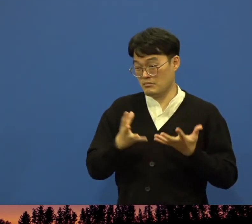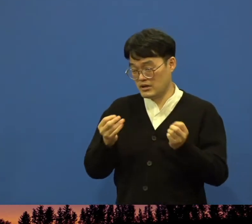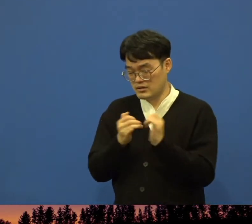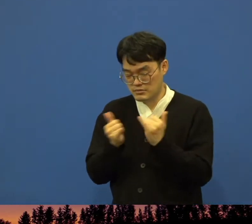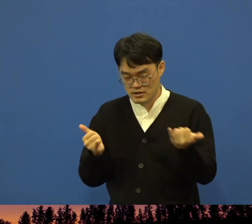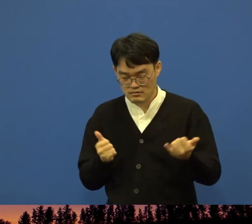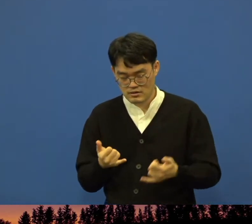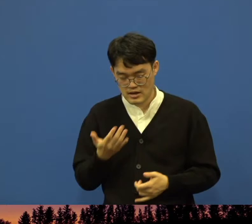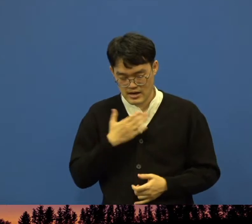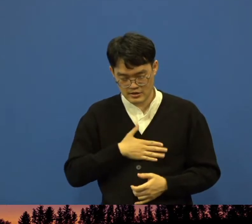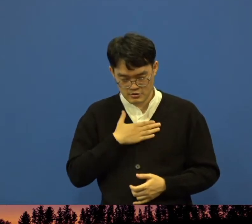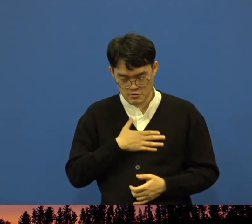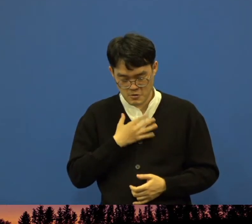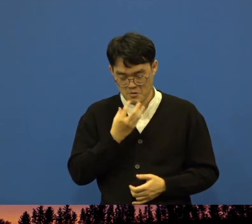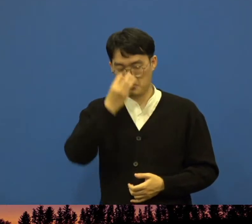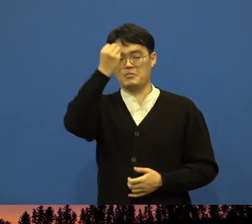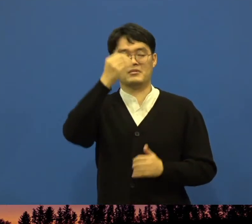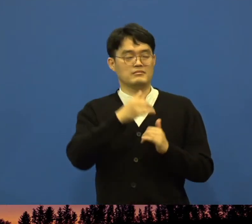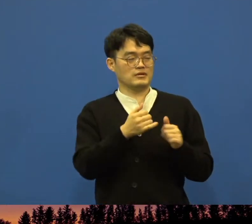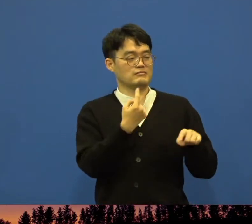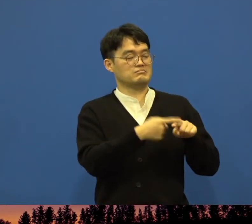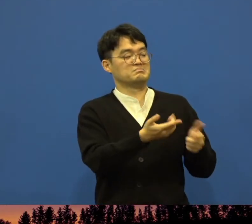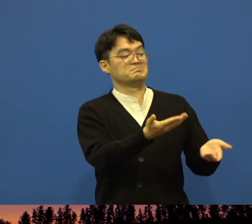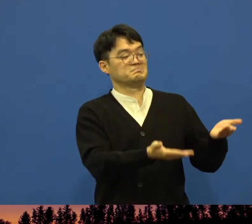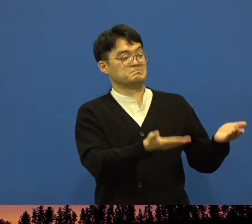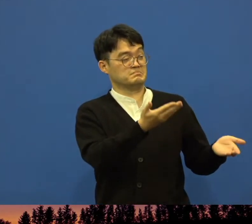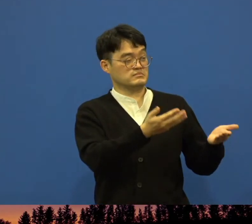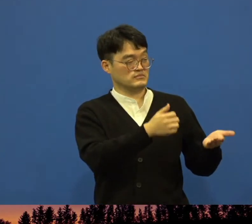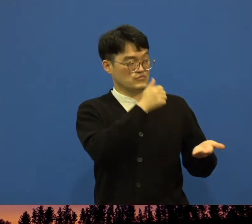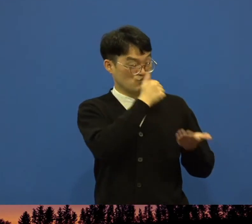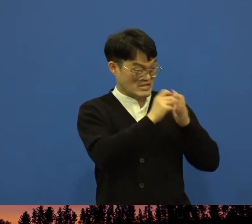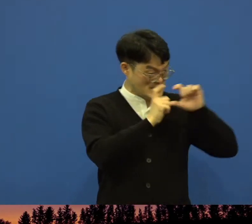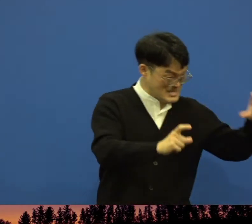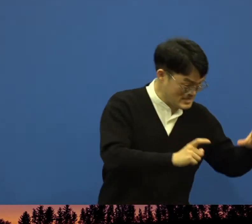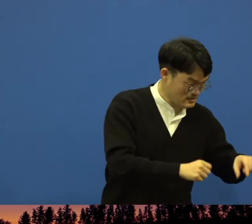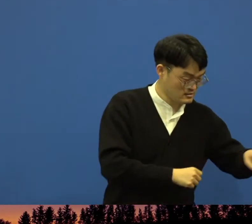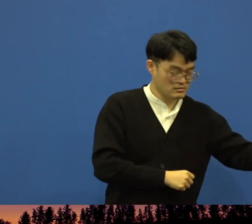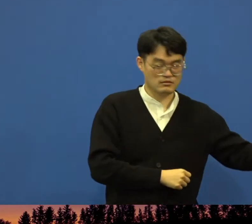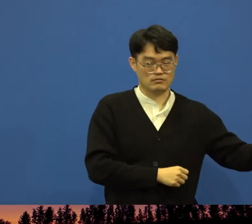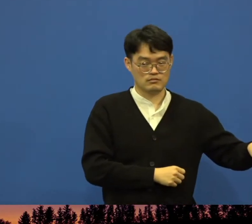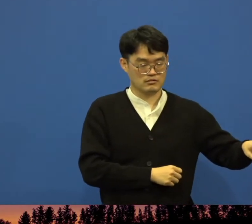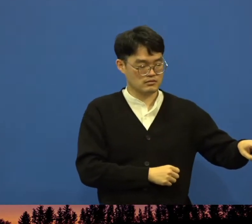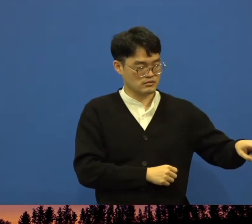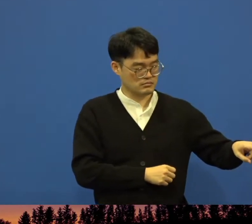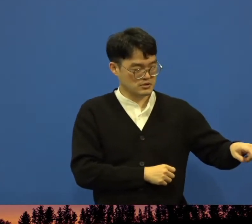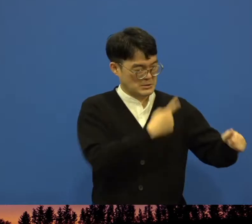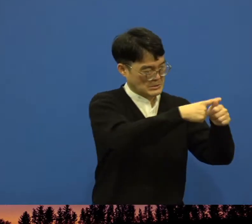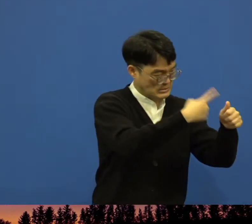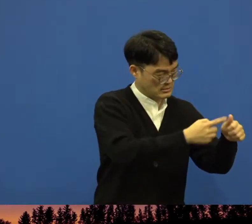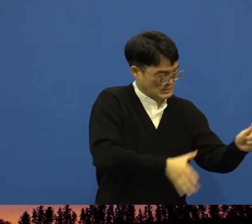그 교만으로 사람들을 판단하고 정죄하고 이렇게 얼마나 그런지요.